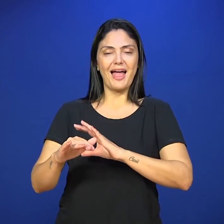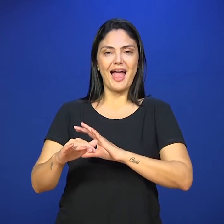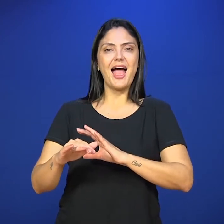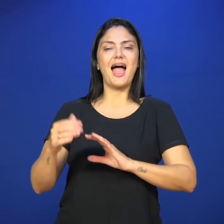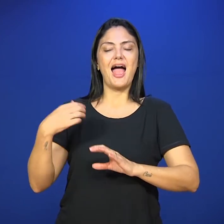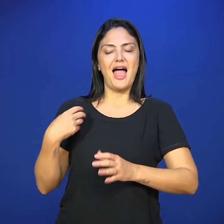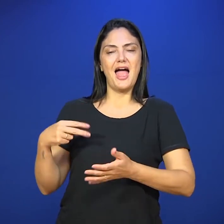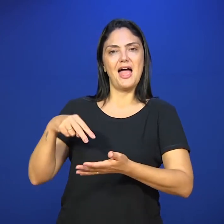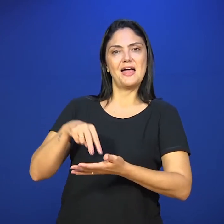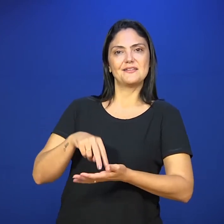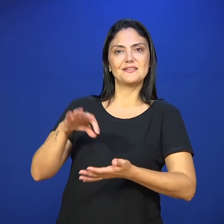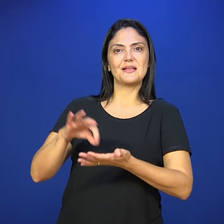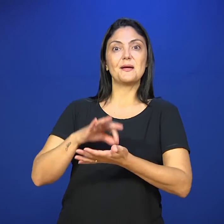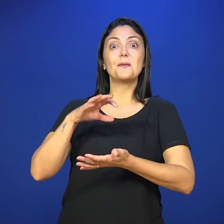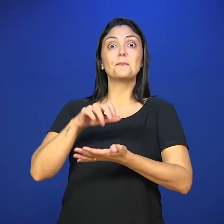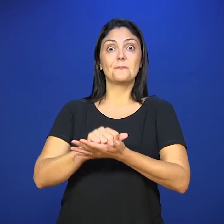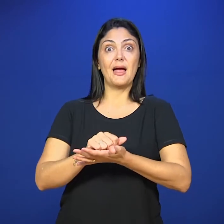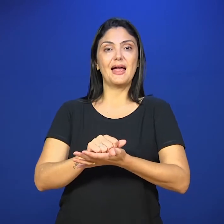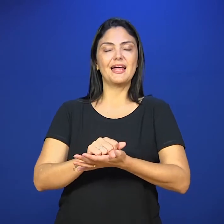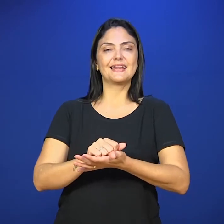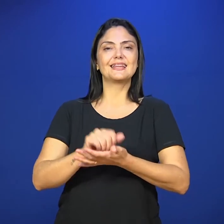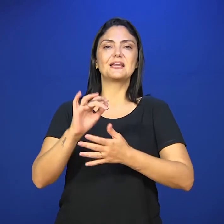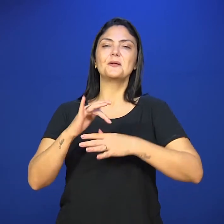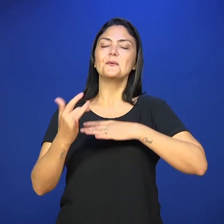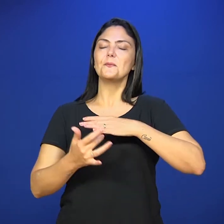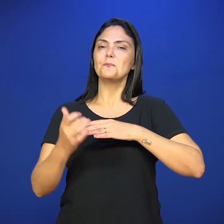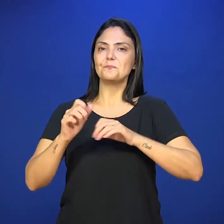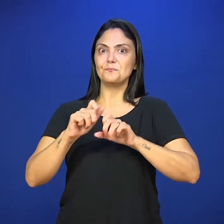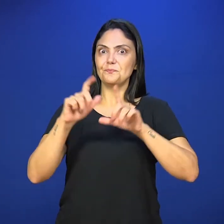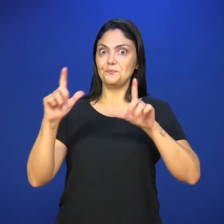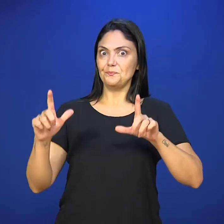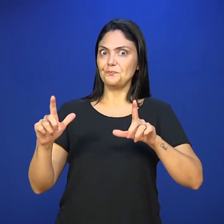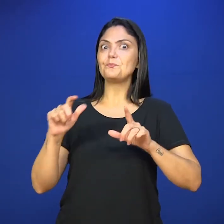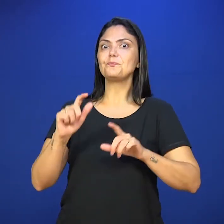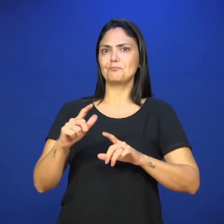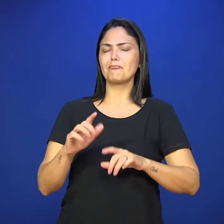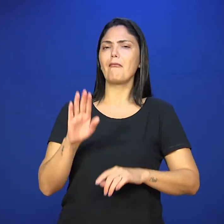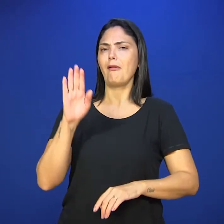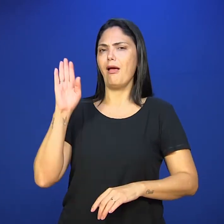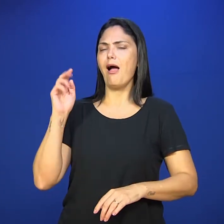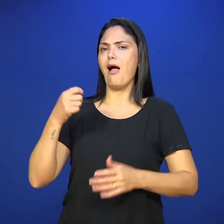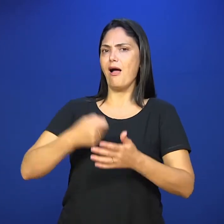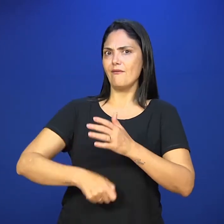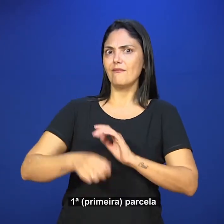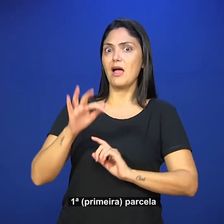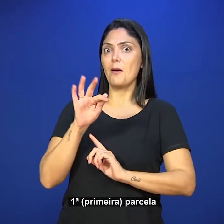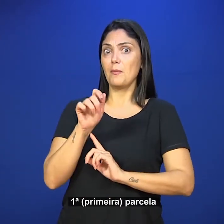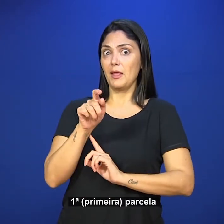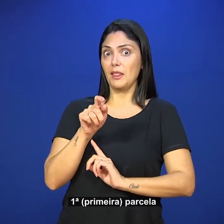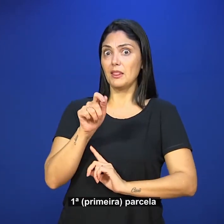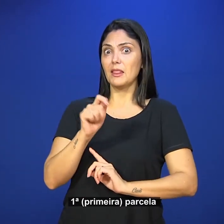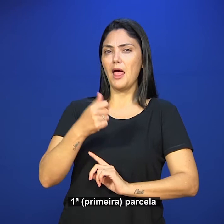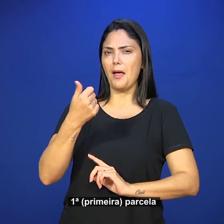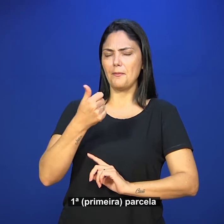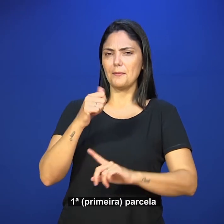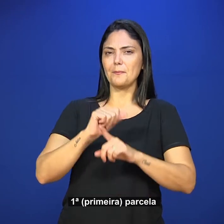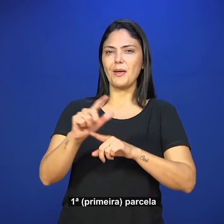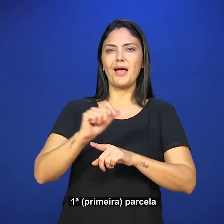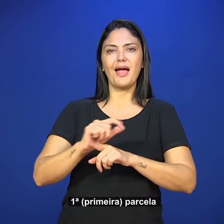liberada para os próximos passos no portal do candidato. O candidato deverá efetuar o pagamento referente à primeira